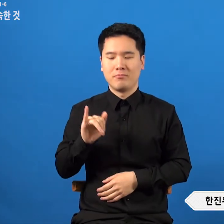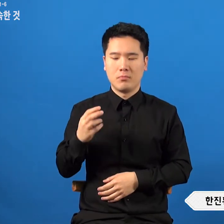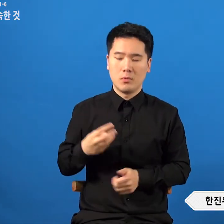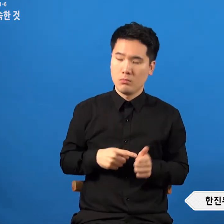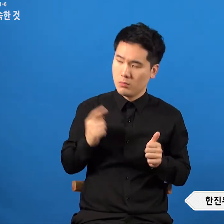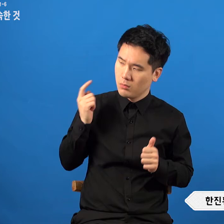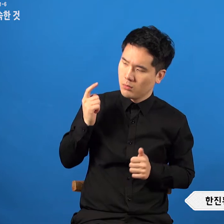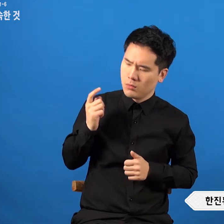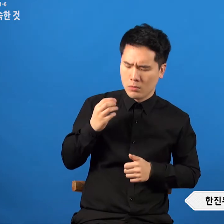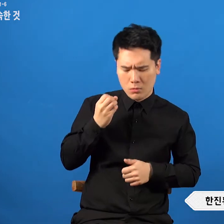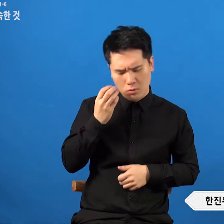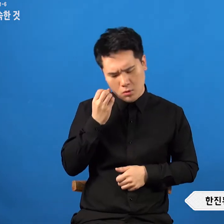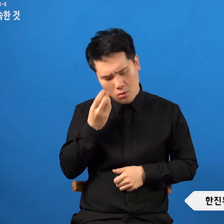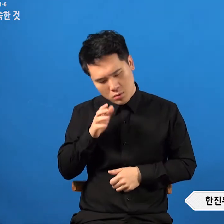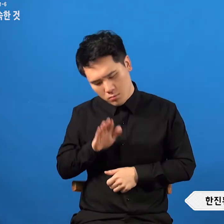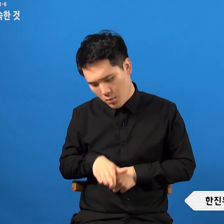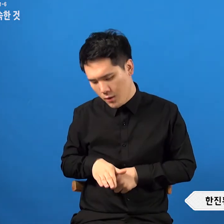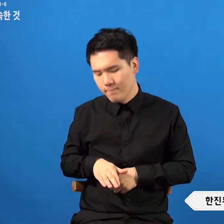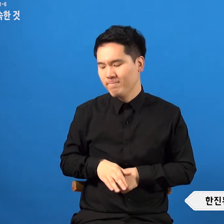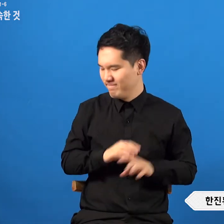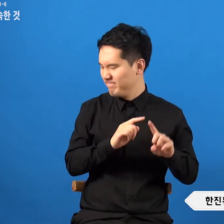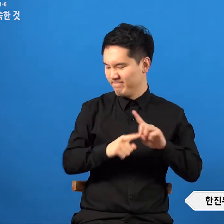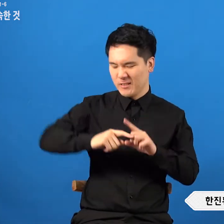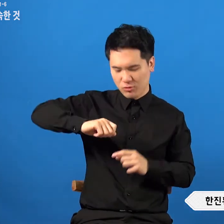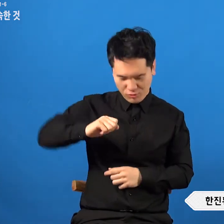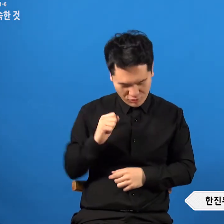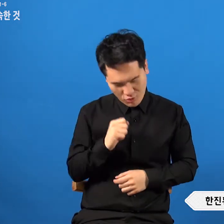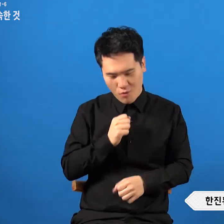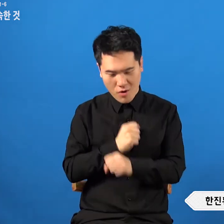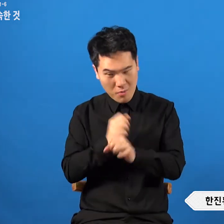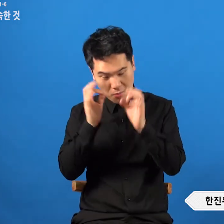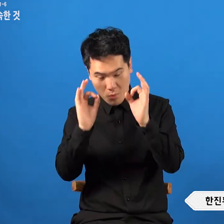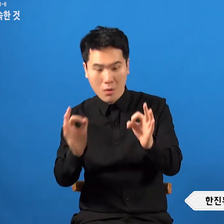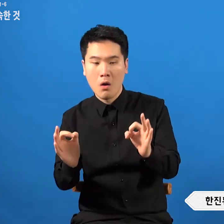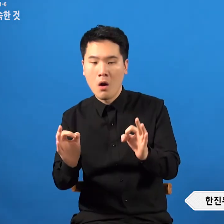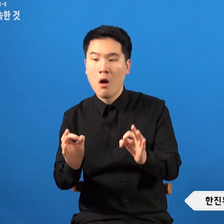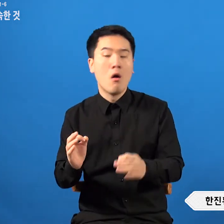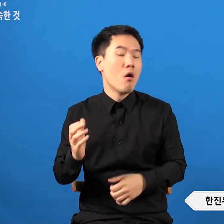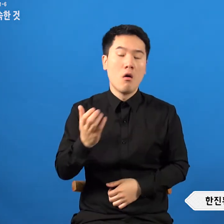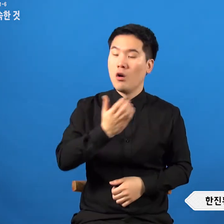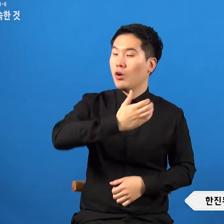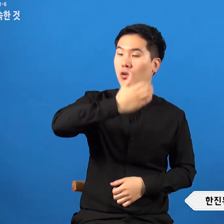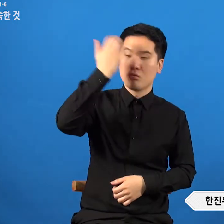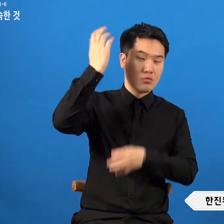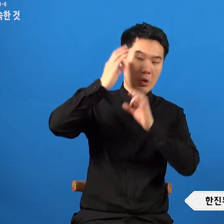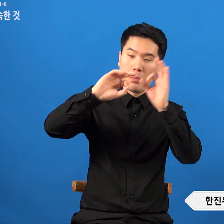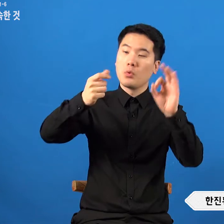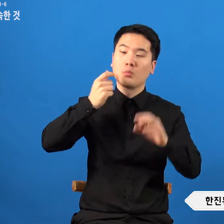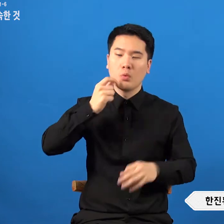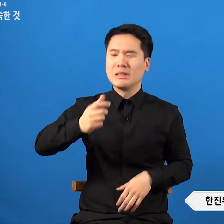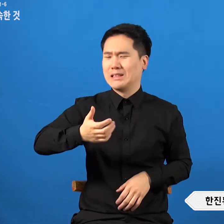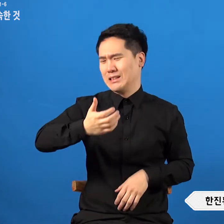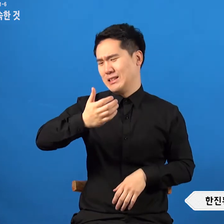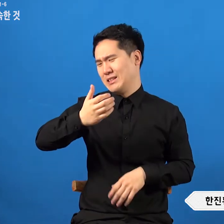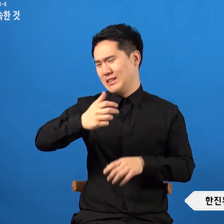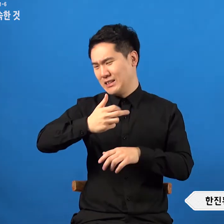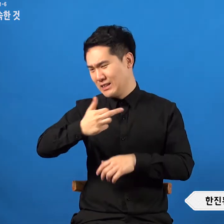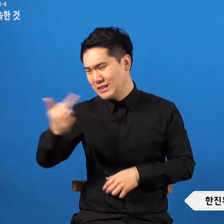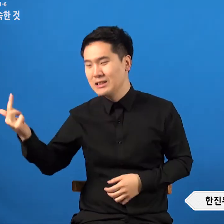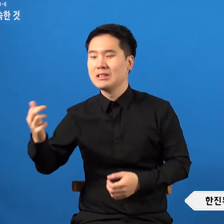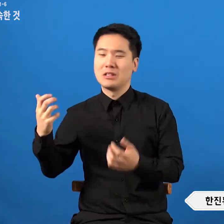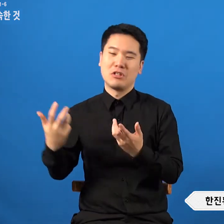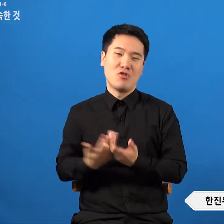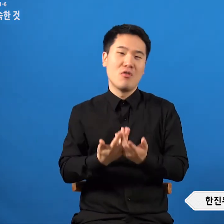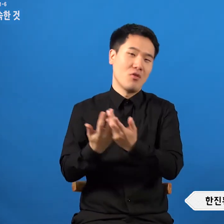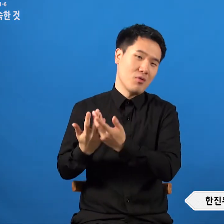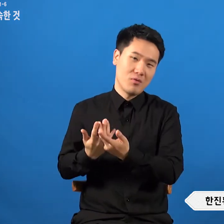빌립은 이상했지만 그래도 무조건 순종하고 보니까 자기가 꿈에도 꾸지 못한 엄청난 열매가 맺혀지게